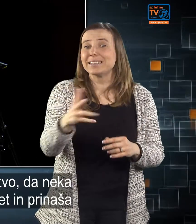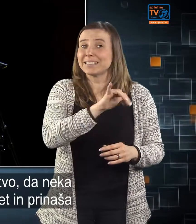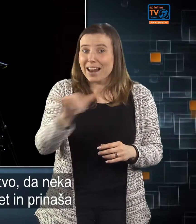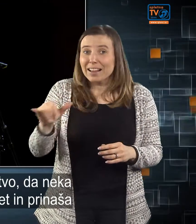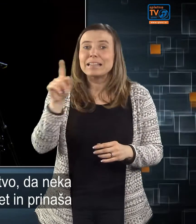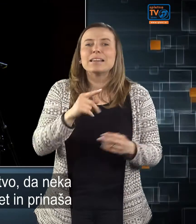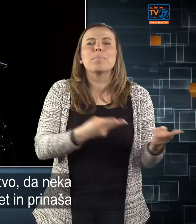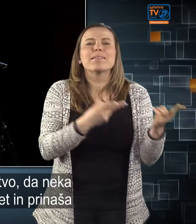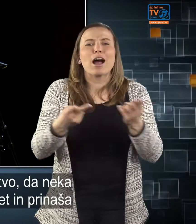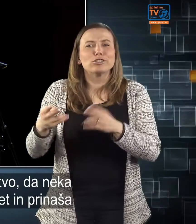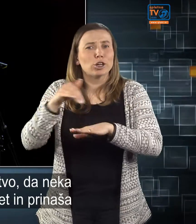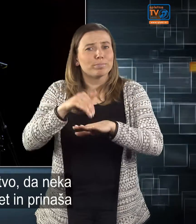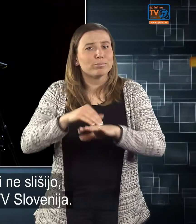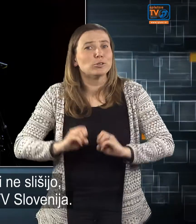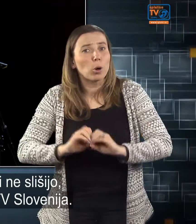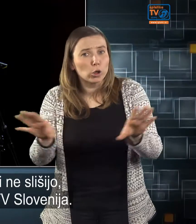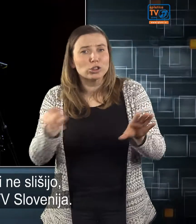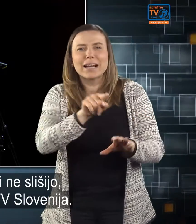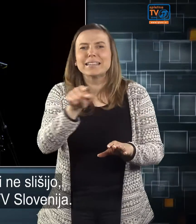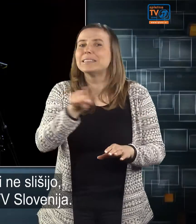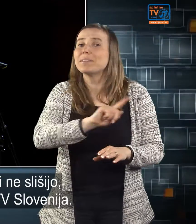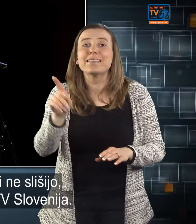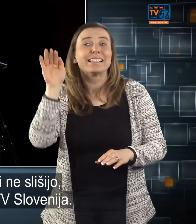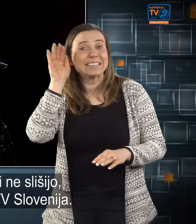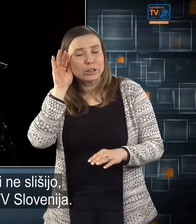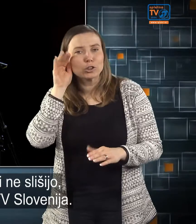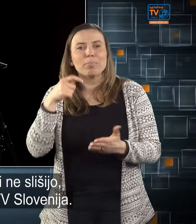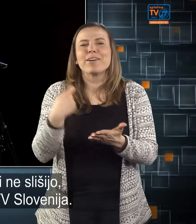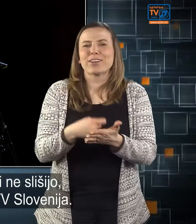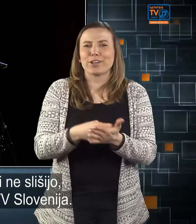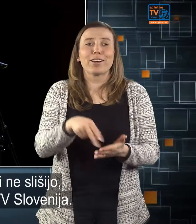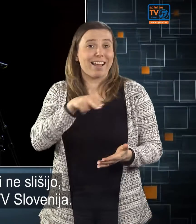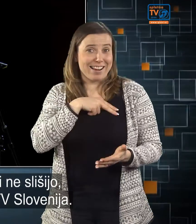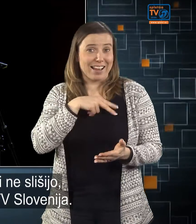tistim, ki ne slišijo, vredno nagrade RTV Slovenija.